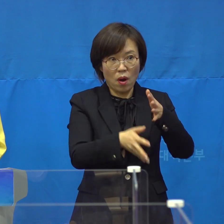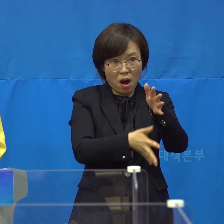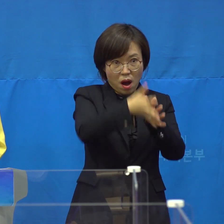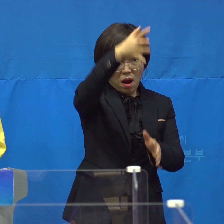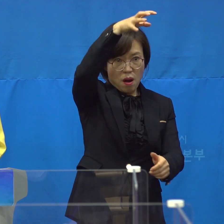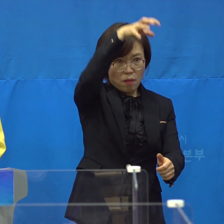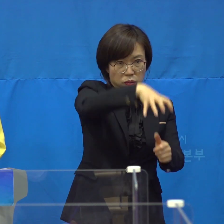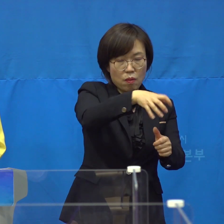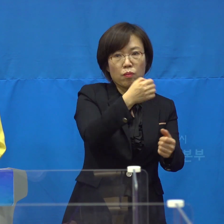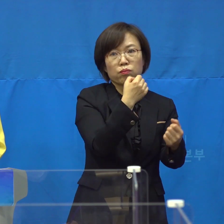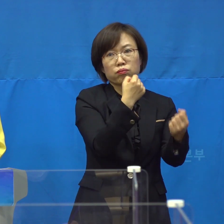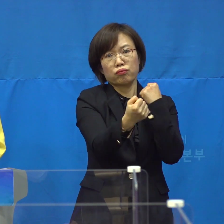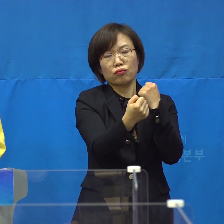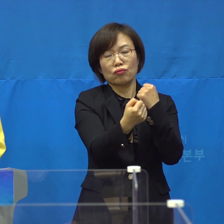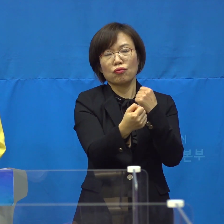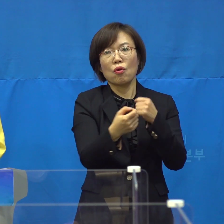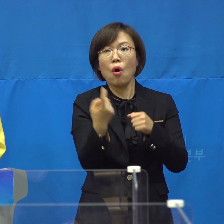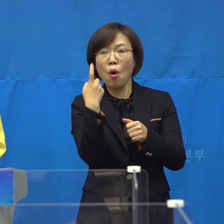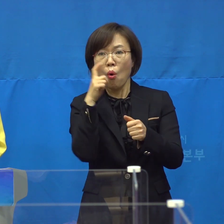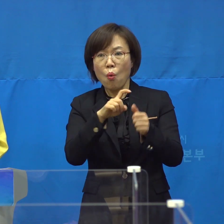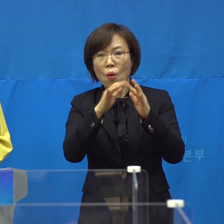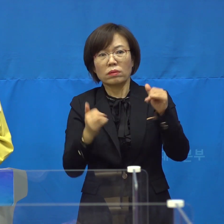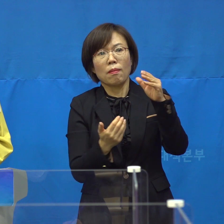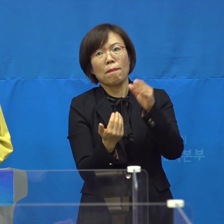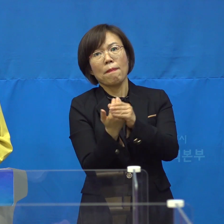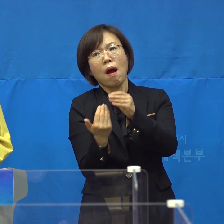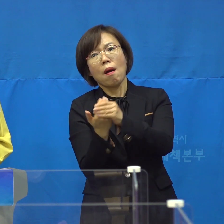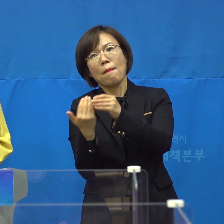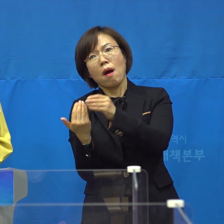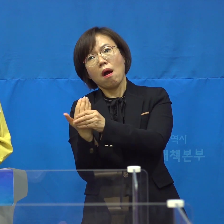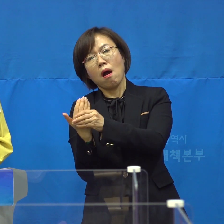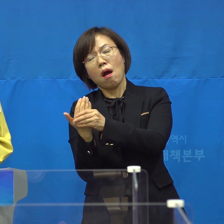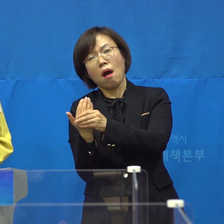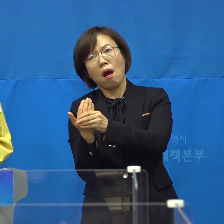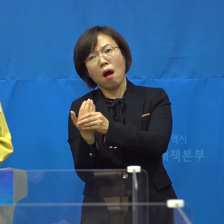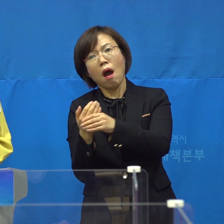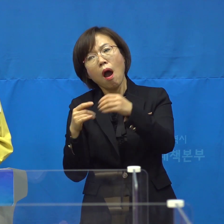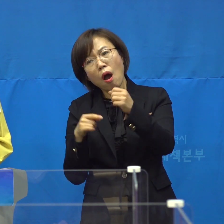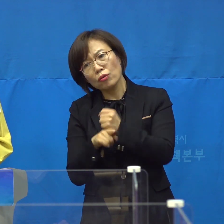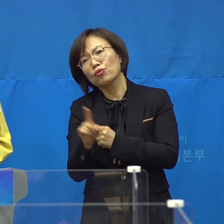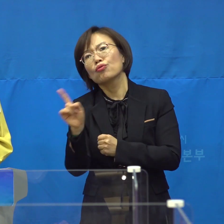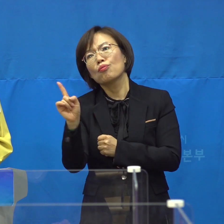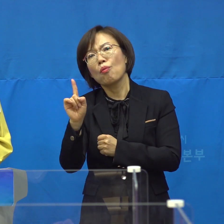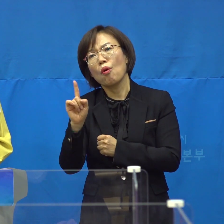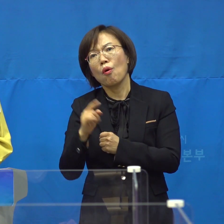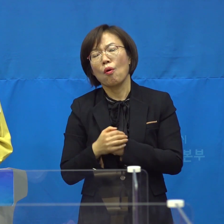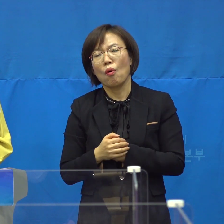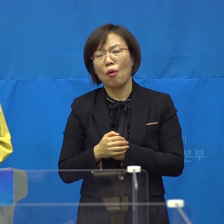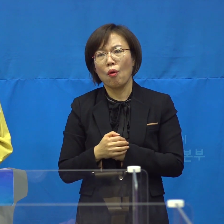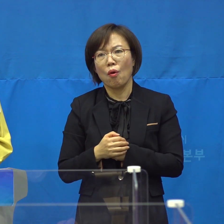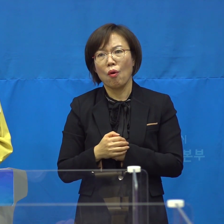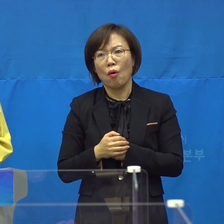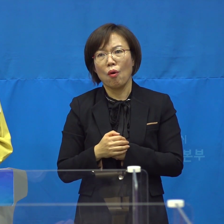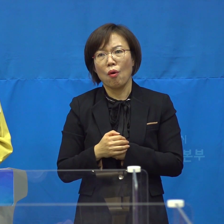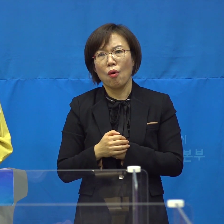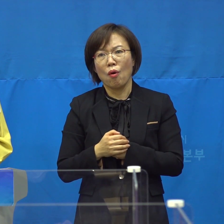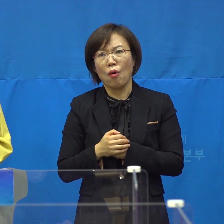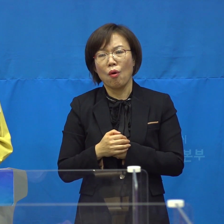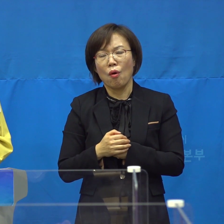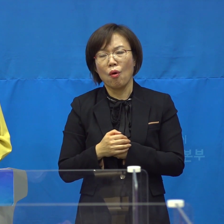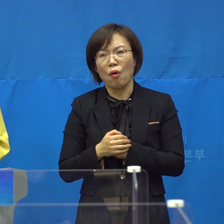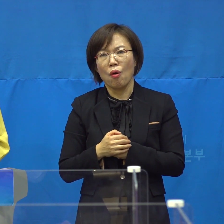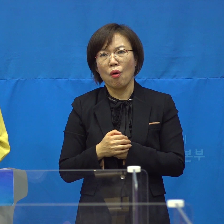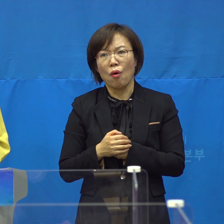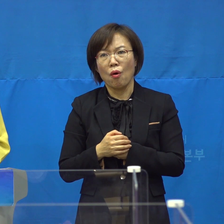격리 조치에도 불구하고 많은 확진자들이 지금 속출하고 있는 상태인데 그 뭐 어떤 이유가 따로 있는지 아니면 이유가 어떤 것인지에 대해